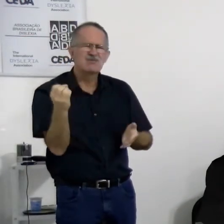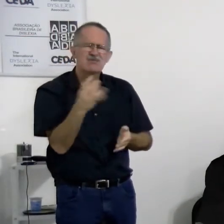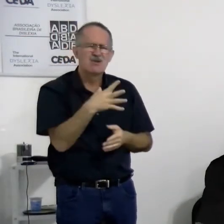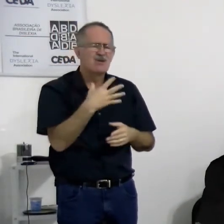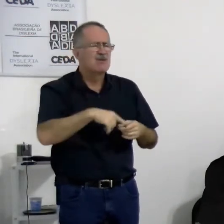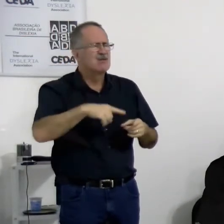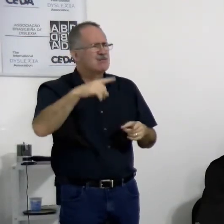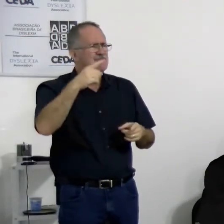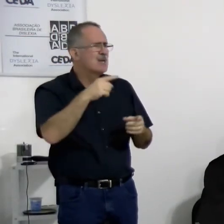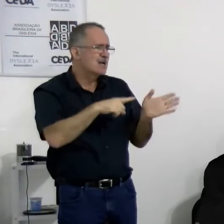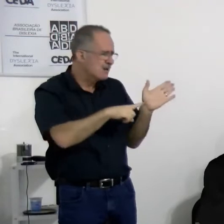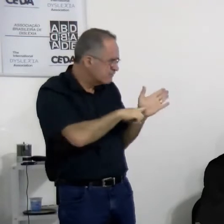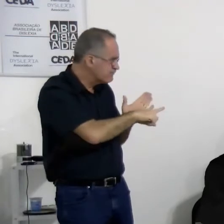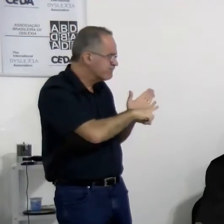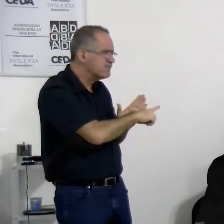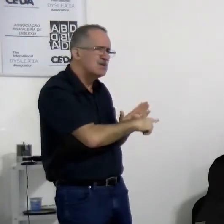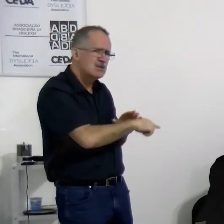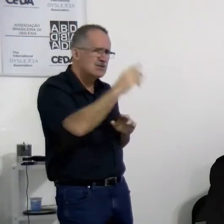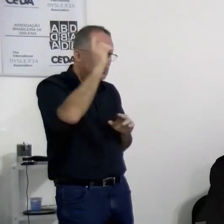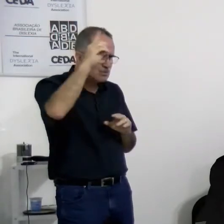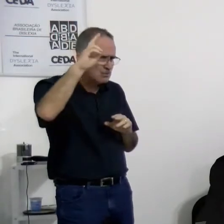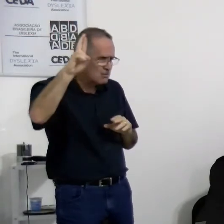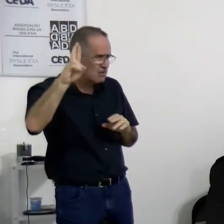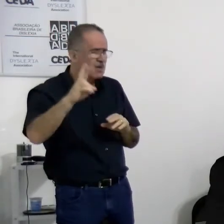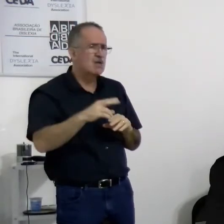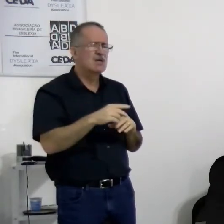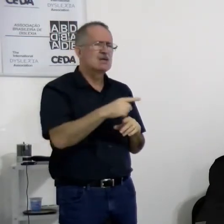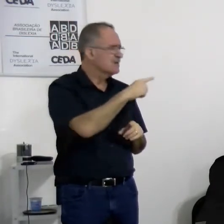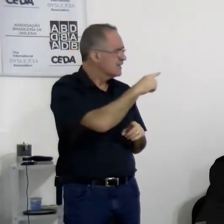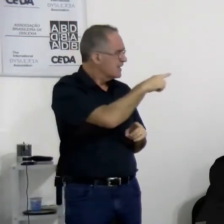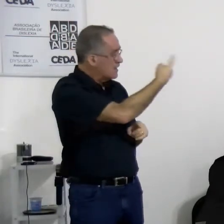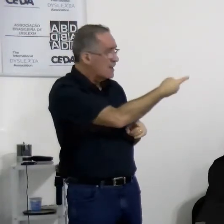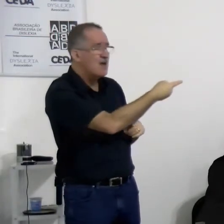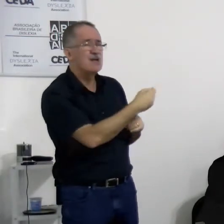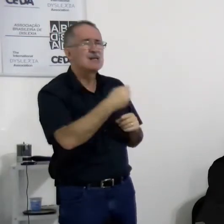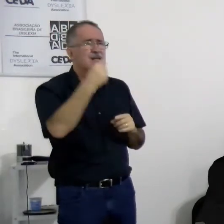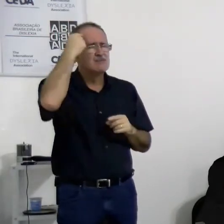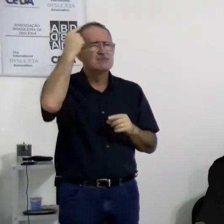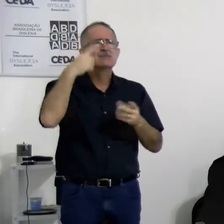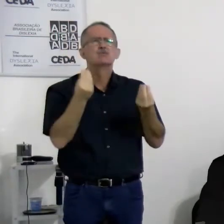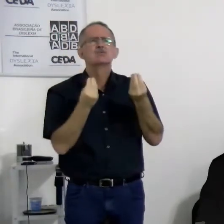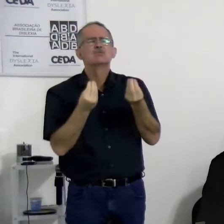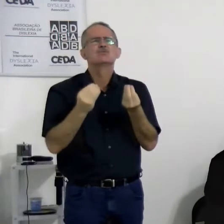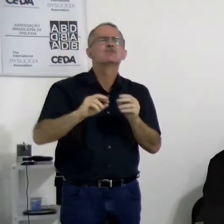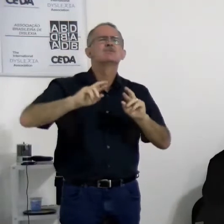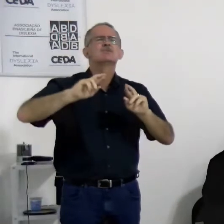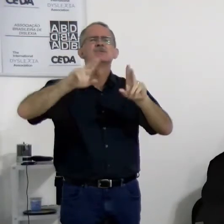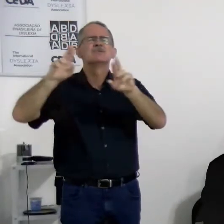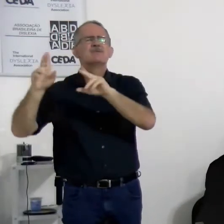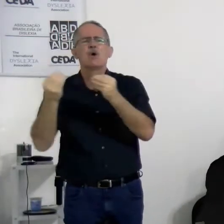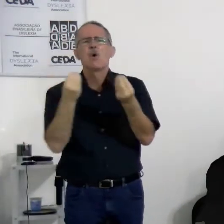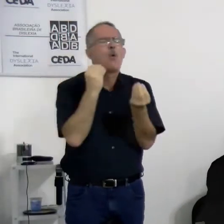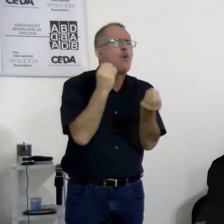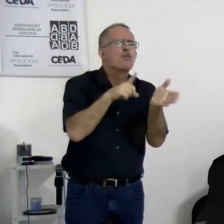ano passado, eu fui fazer uma apresentação em Portugal sobre o diagnóstico diferencial da dislexia e o